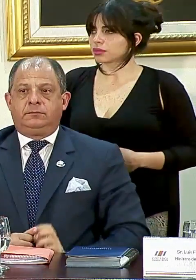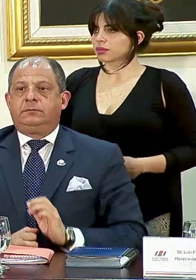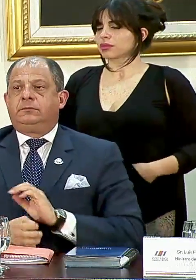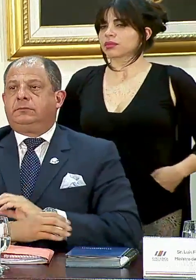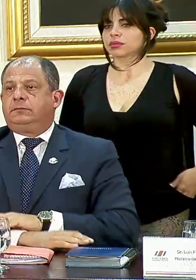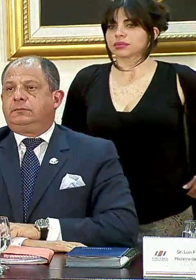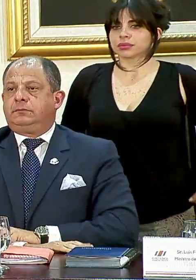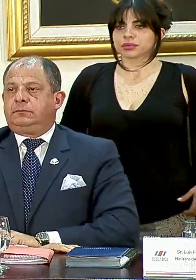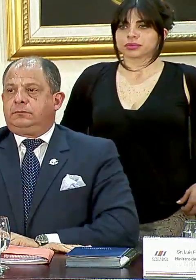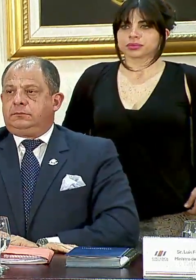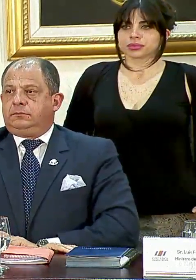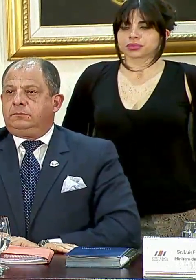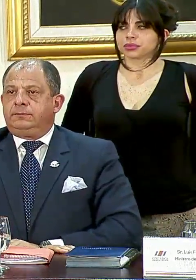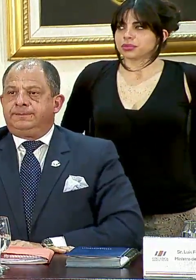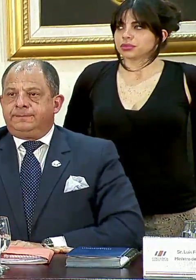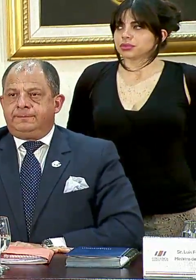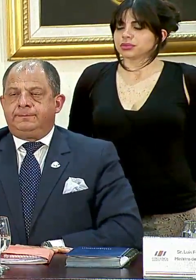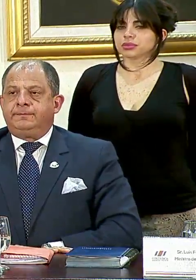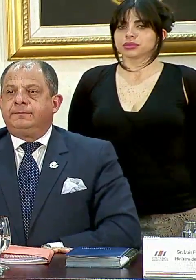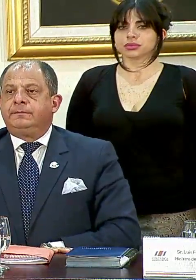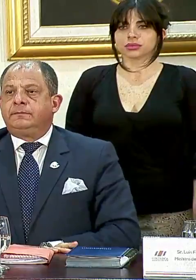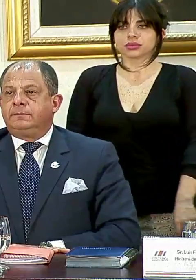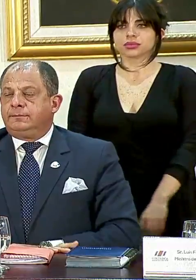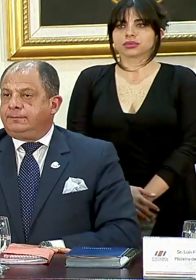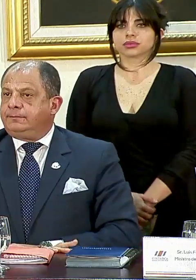Consulta, Richa Morina, Canal 6 Nación, para concluir.